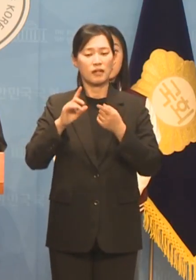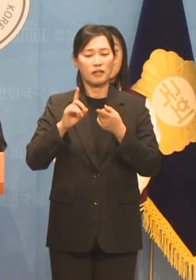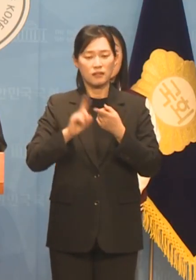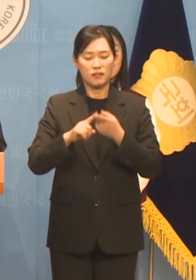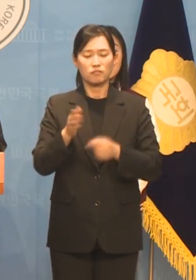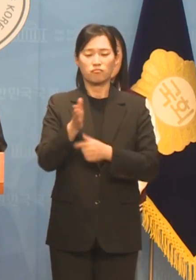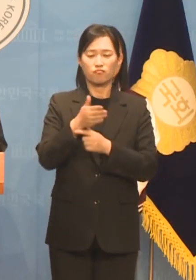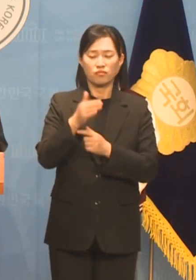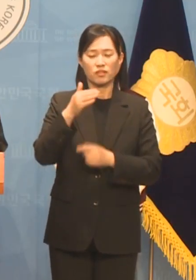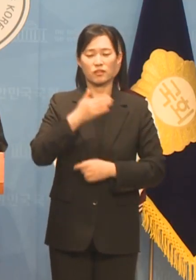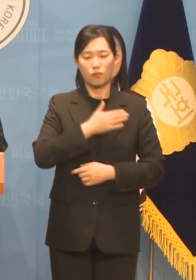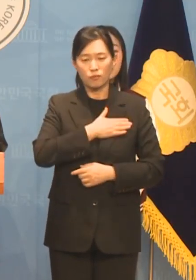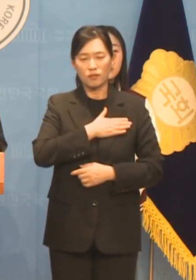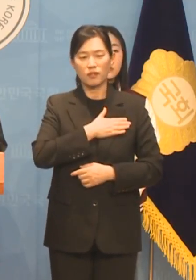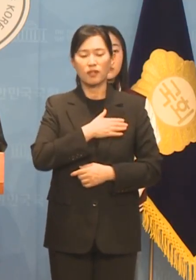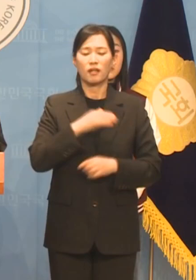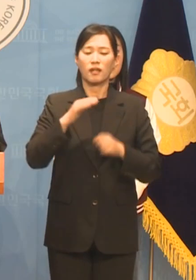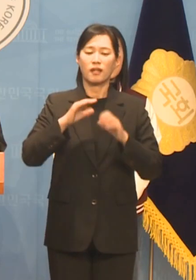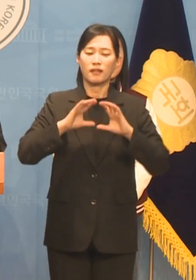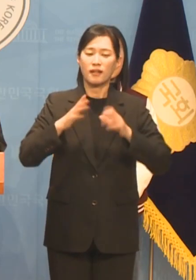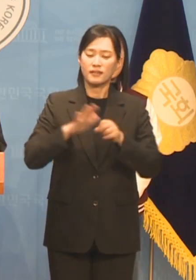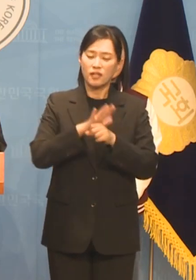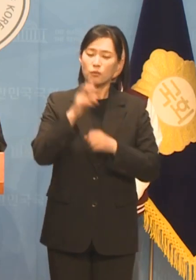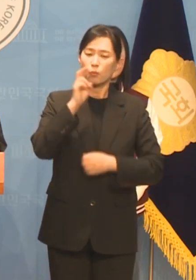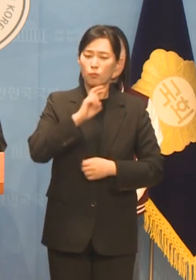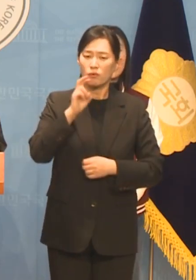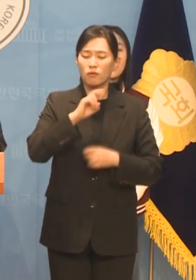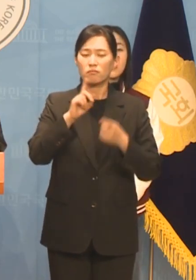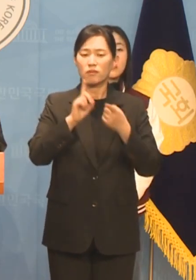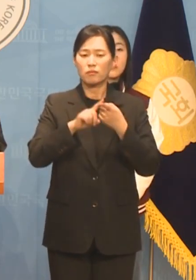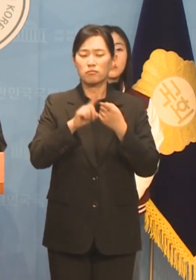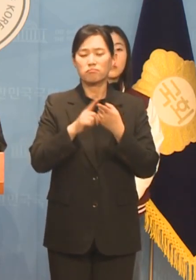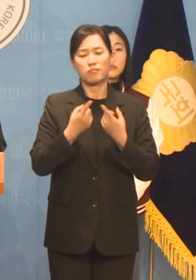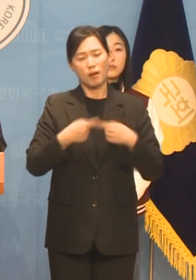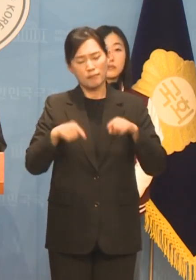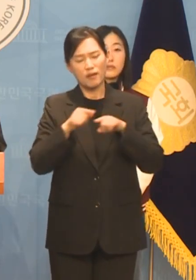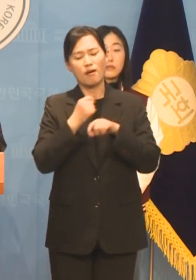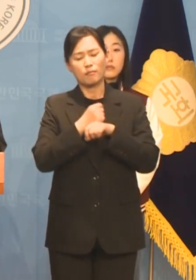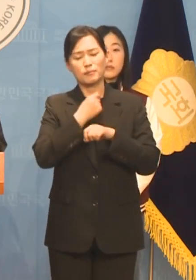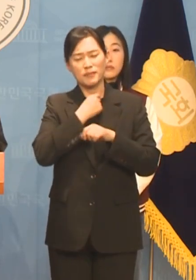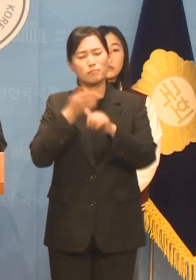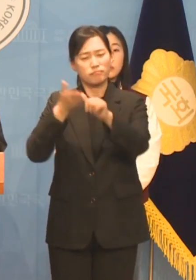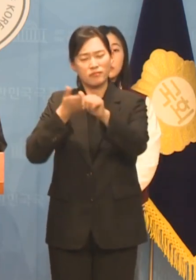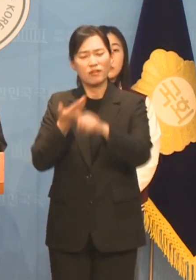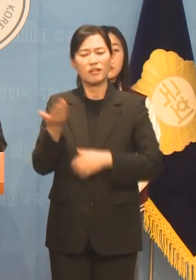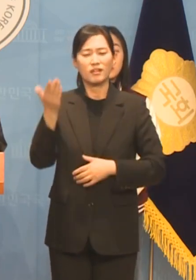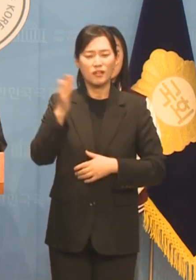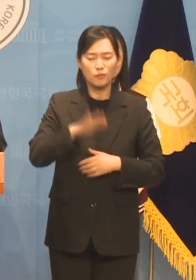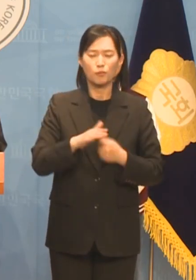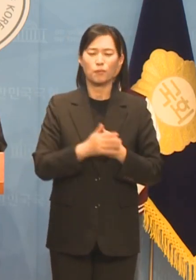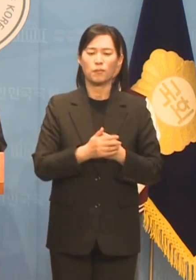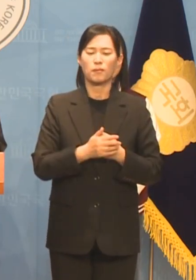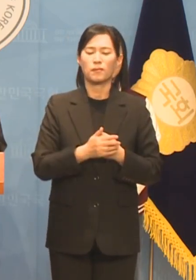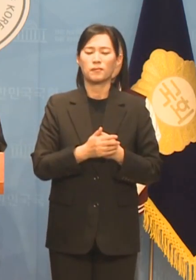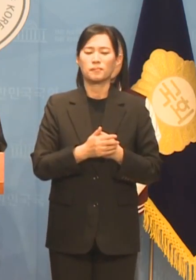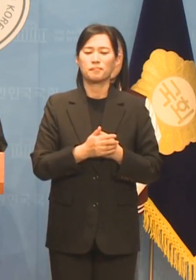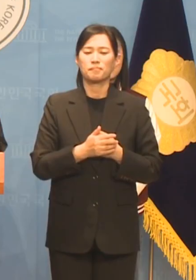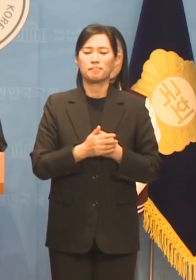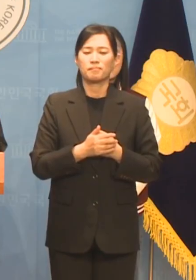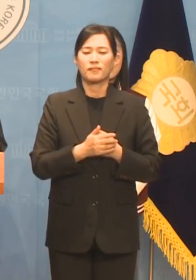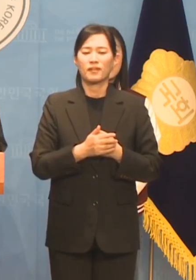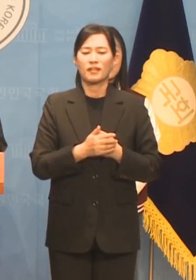애국가 제창 등 당연히 지켜야 하는 순서만큼은 함께하도록 부탁하였습니다. 하지만 그들은 아랑곳하지